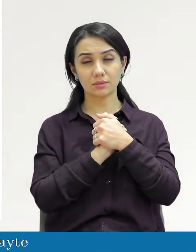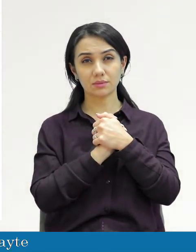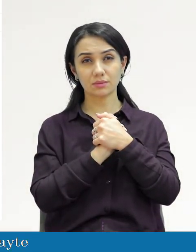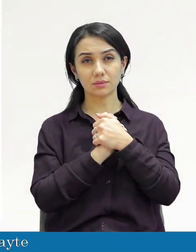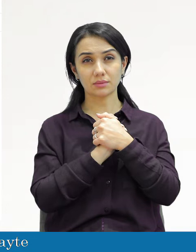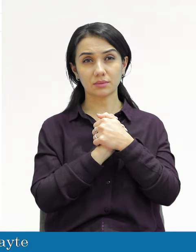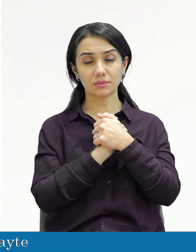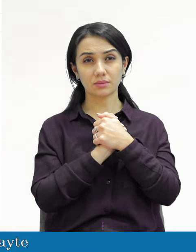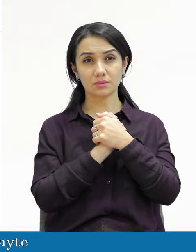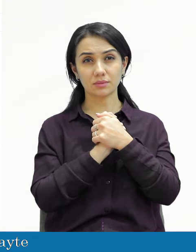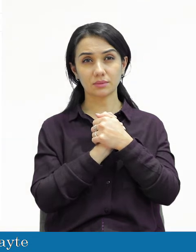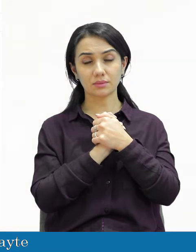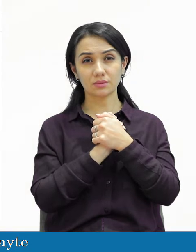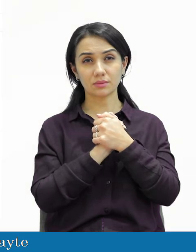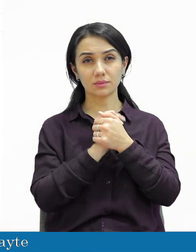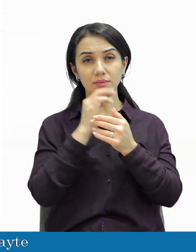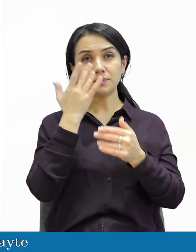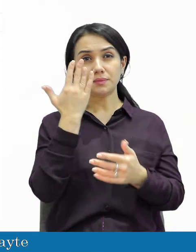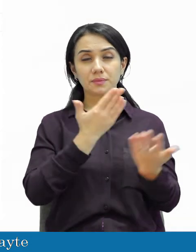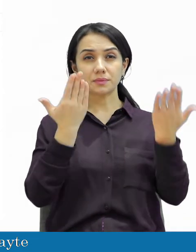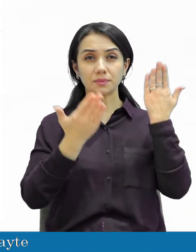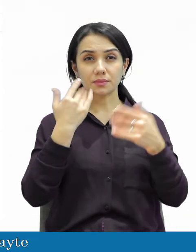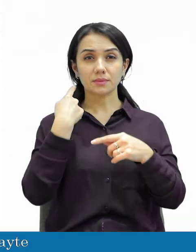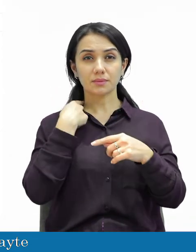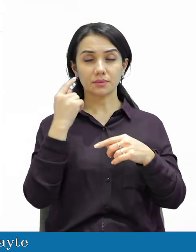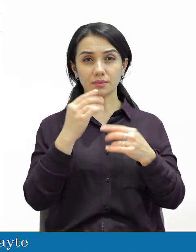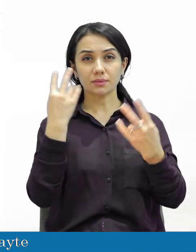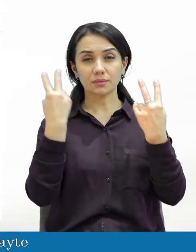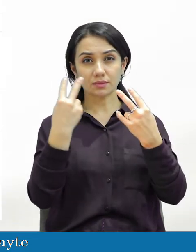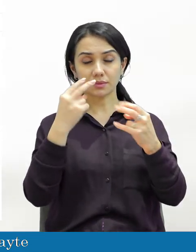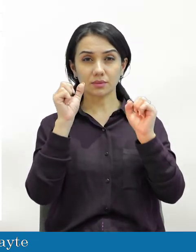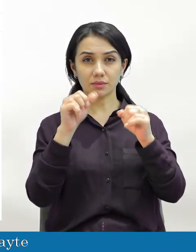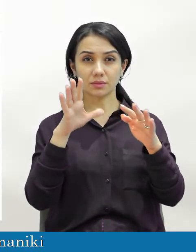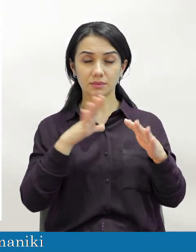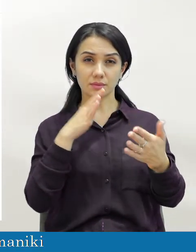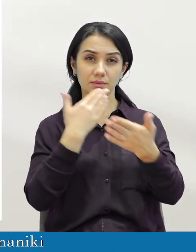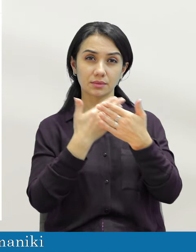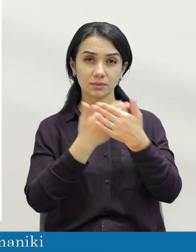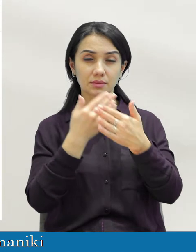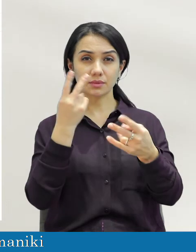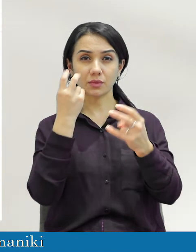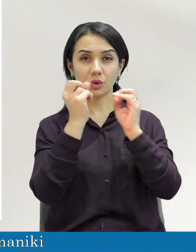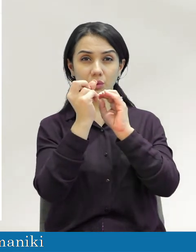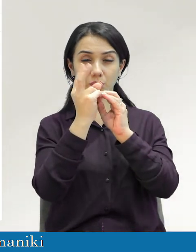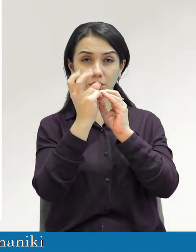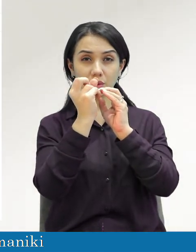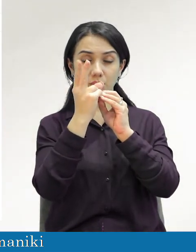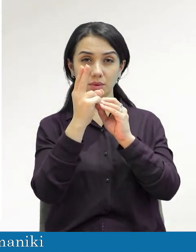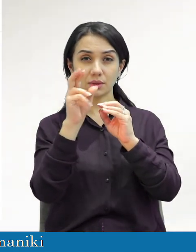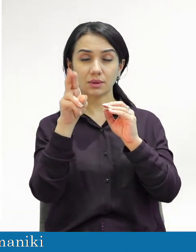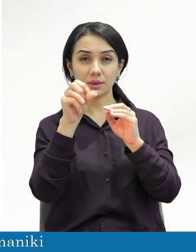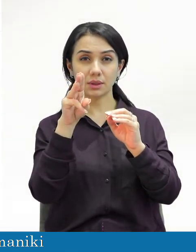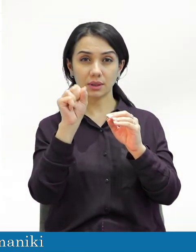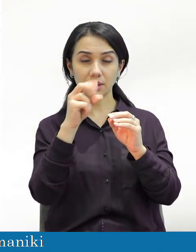number of data pointlar, data pointlarning soni menda 20 ta bo'lishi mumkin. Menda aytsa 12 ta deylik. 12 ta data point